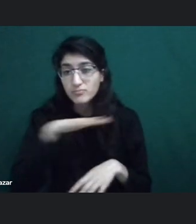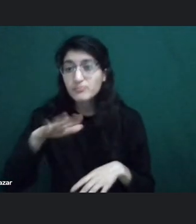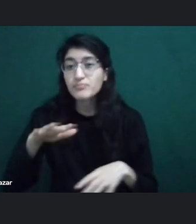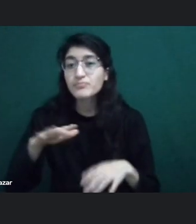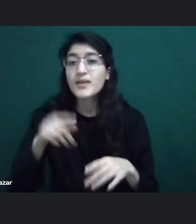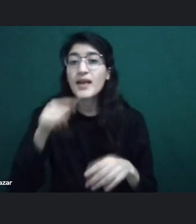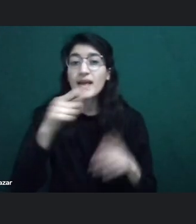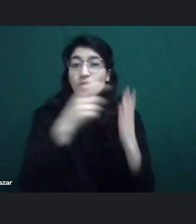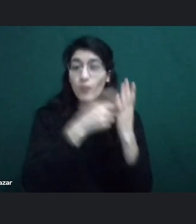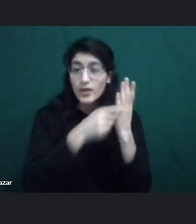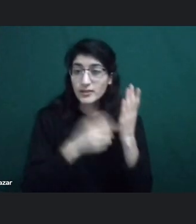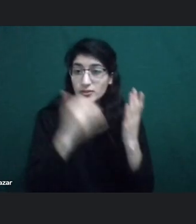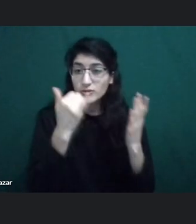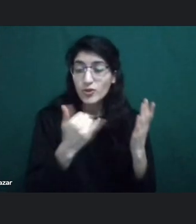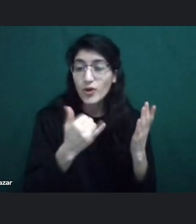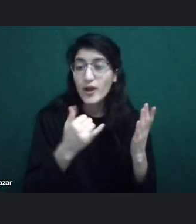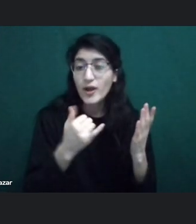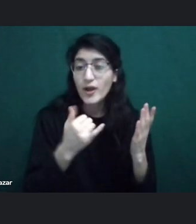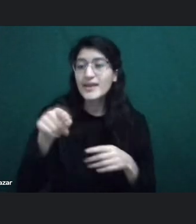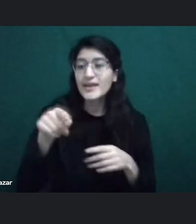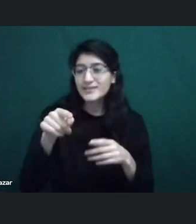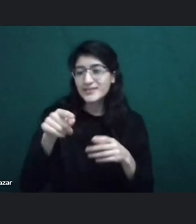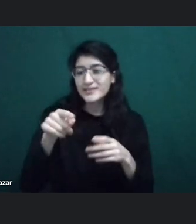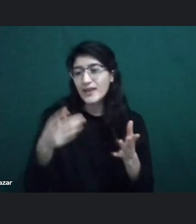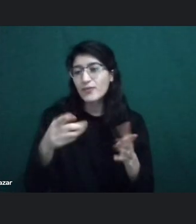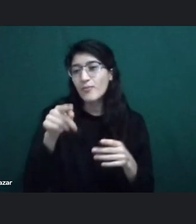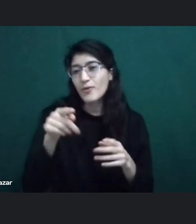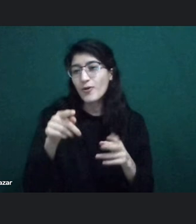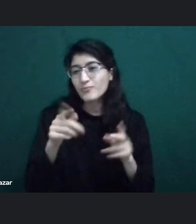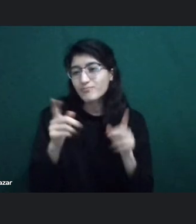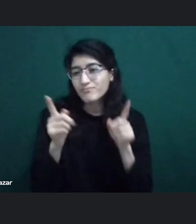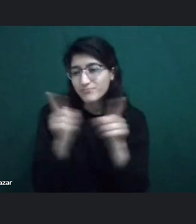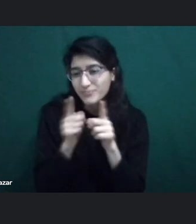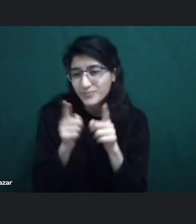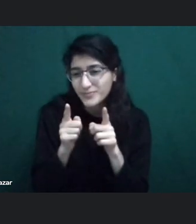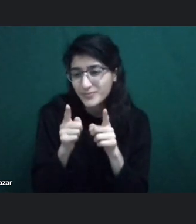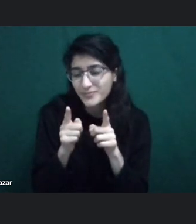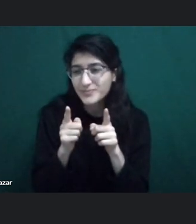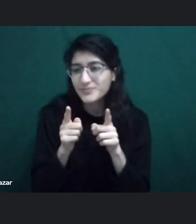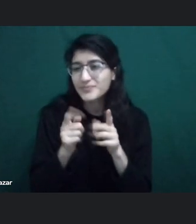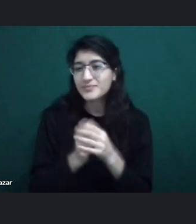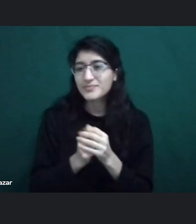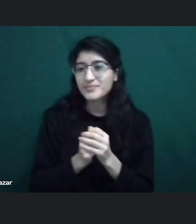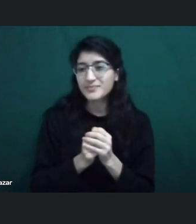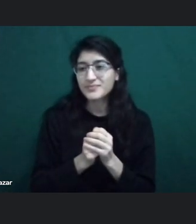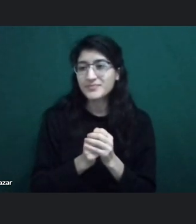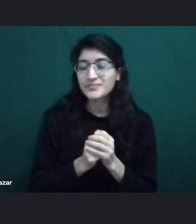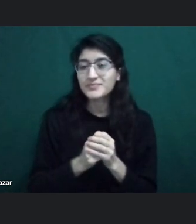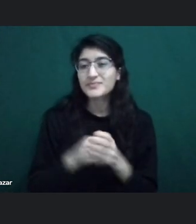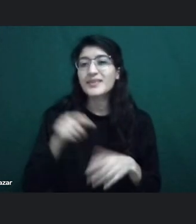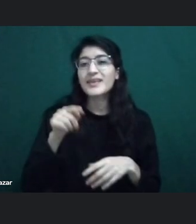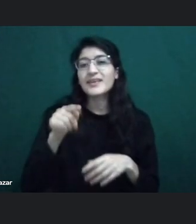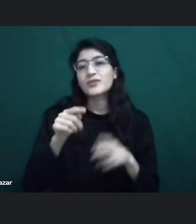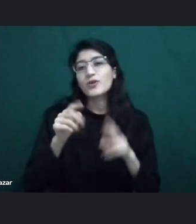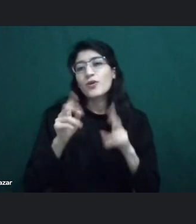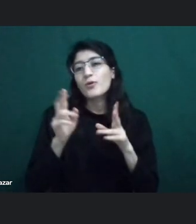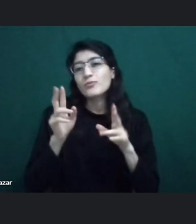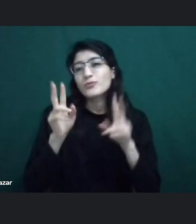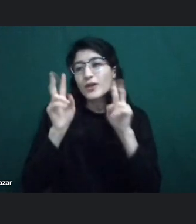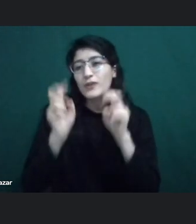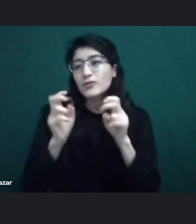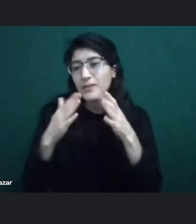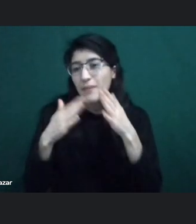una presentación síntesis de uno de los temas centrales para esta